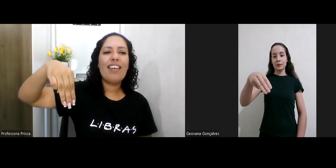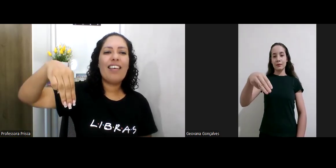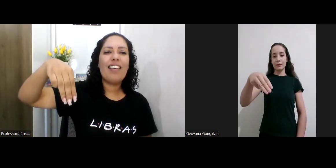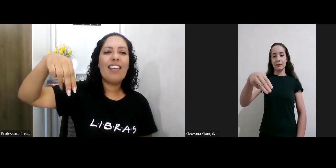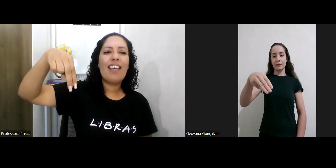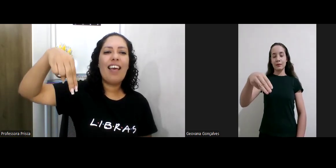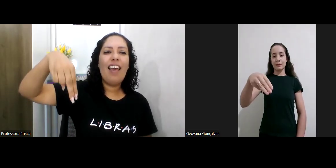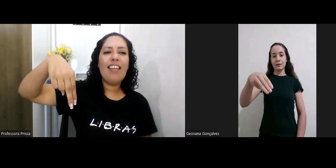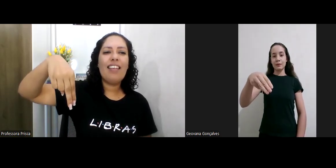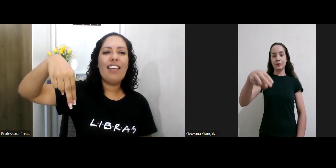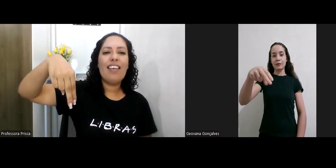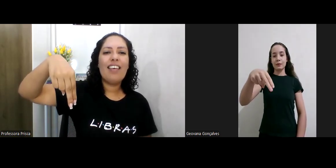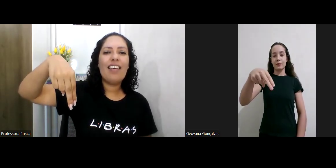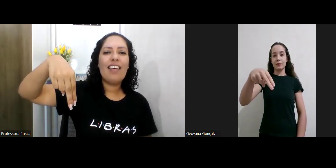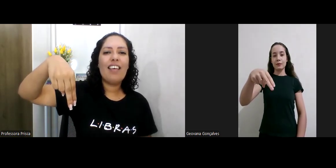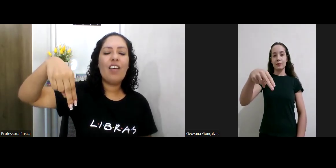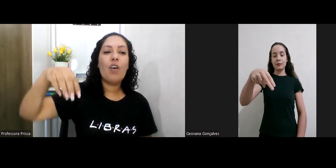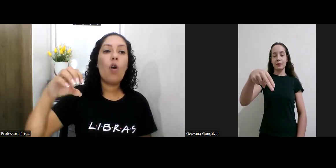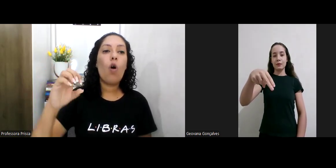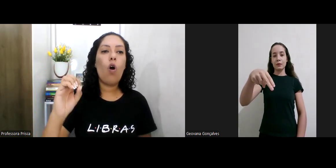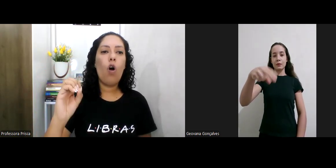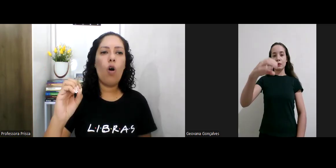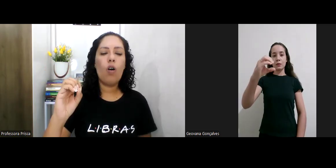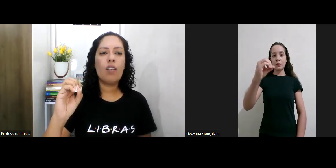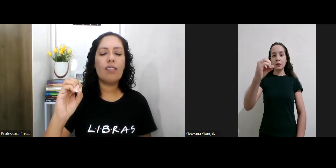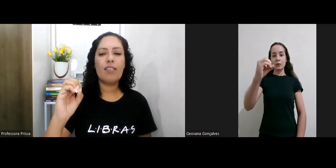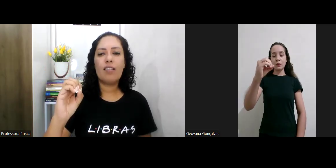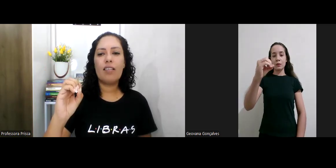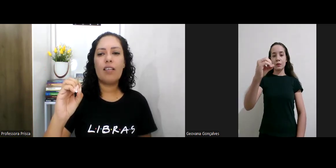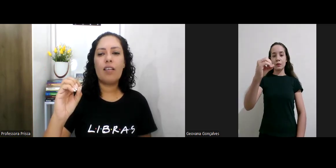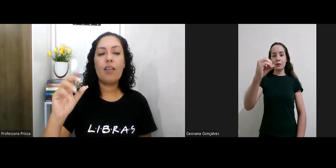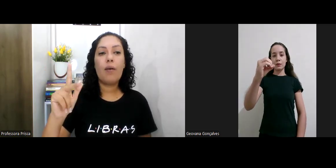M, N, O,